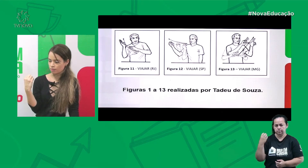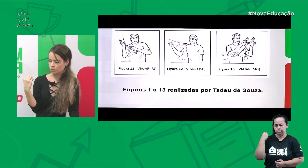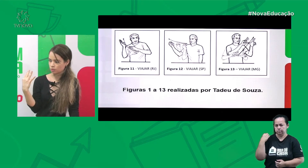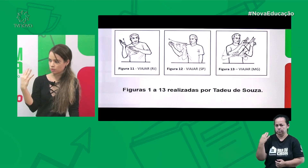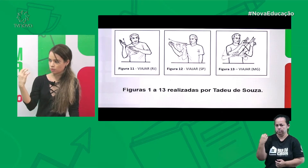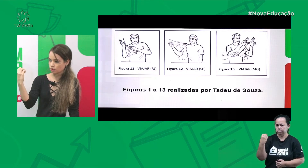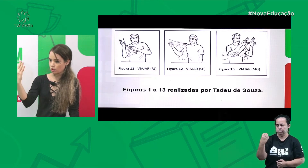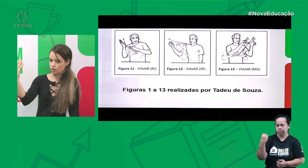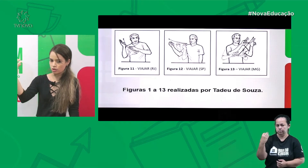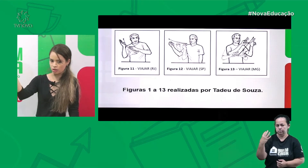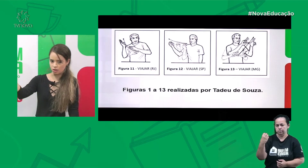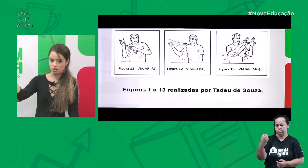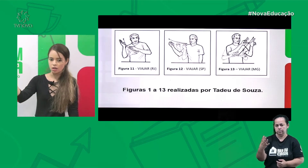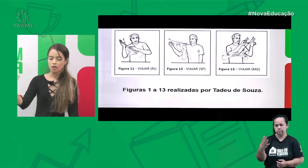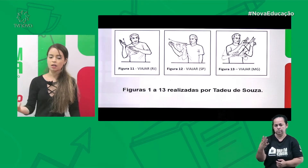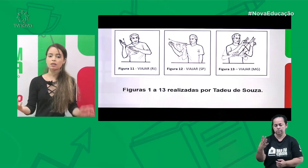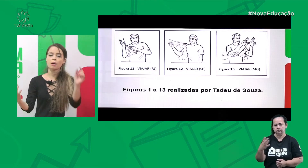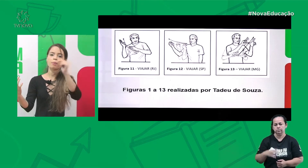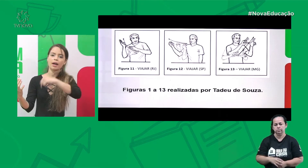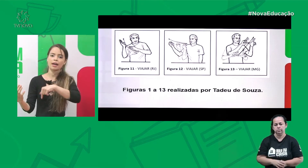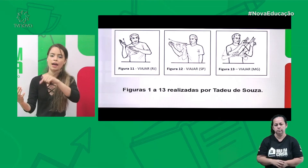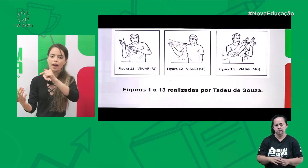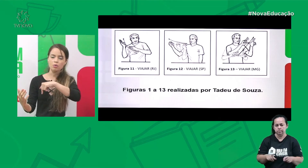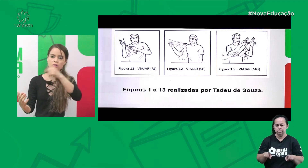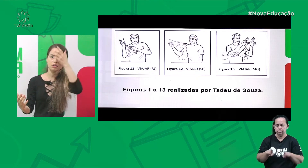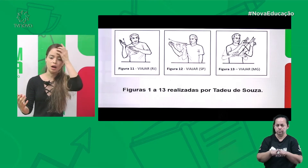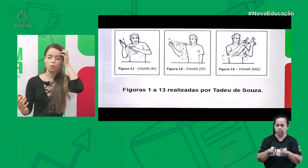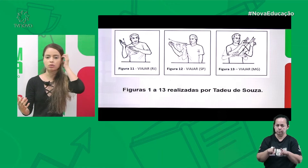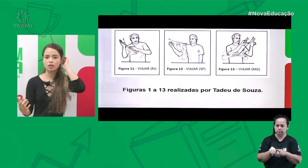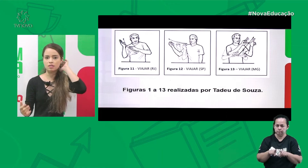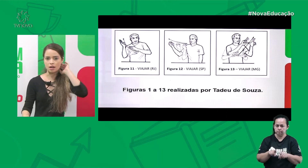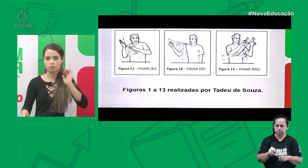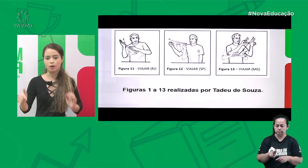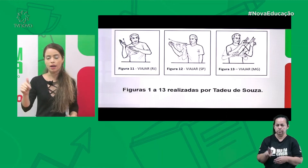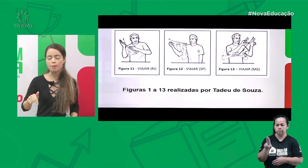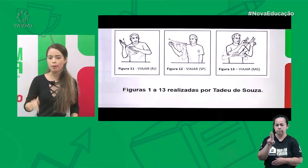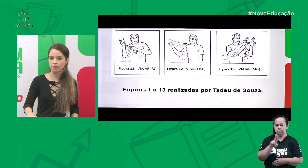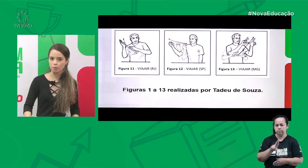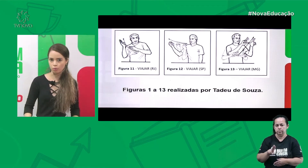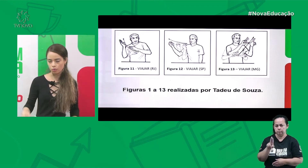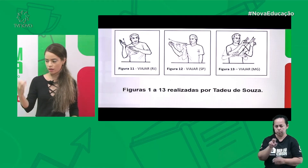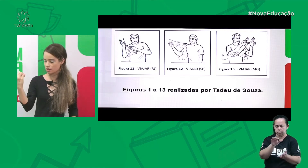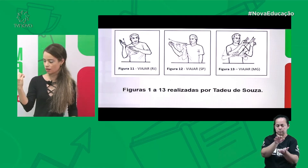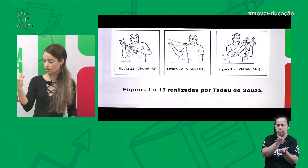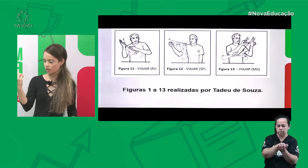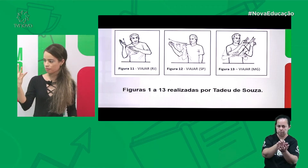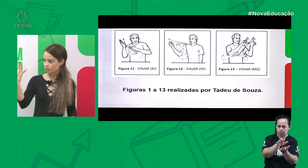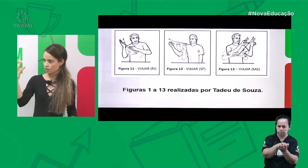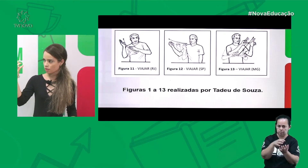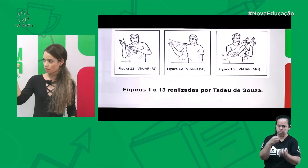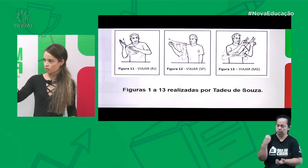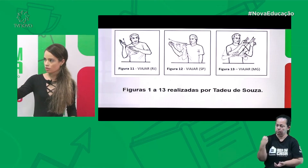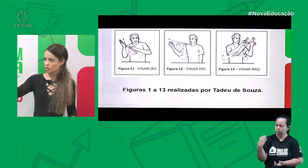viajar. 1, 2, 3. Que também é um sinal utilizado em Pernambuco, esse